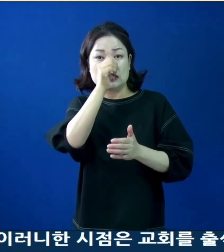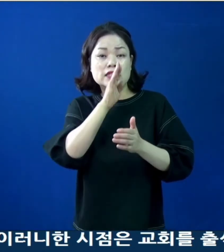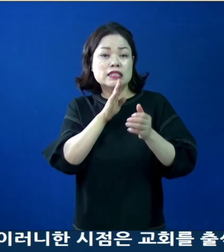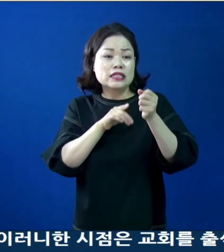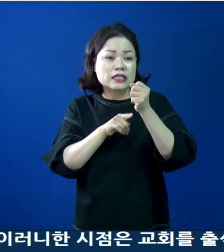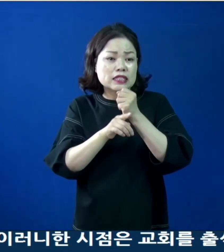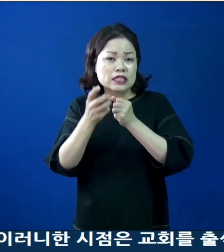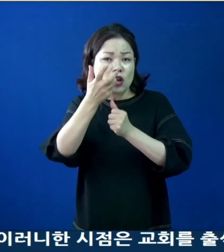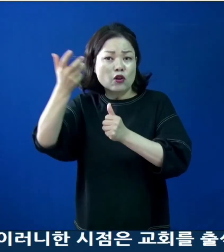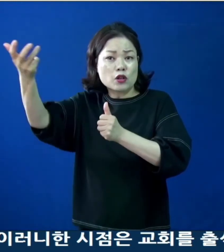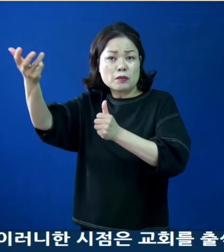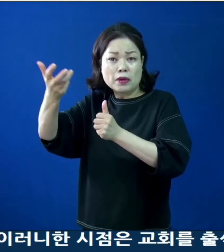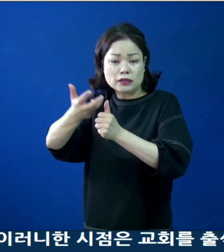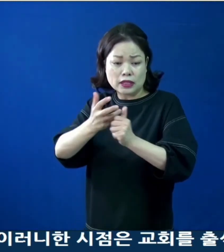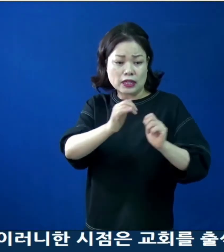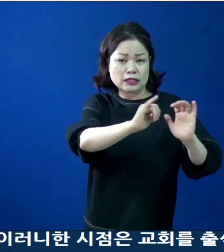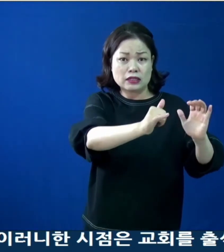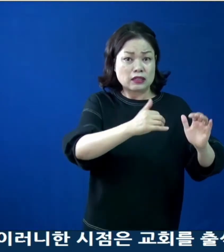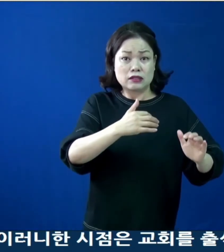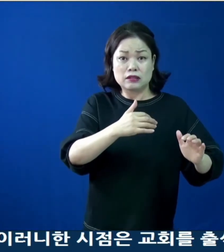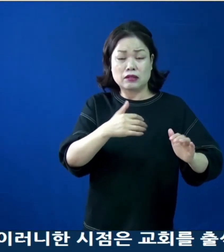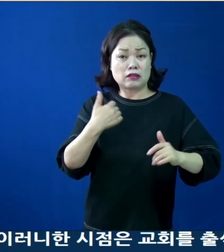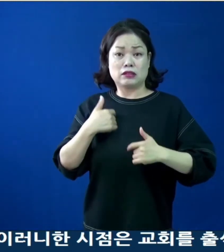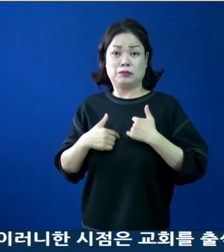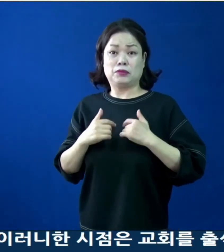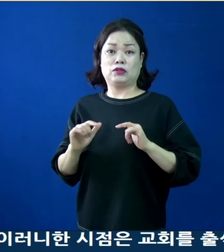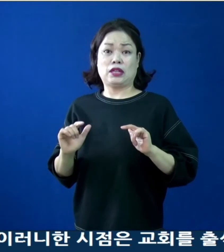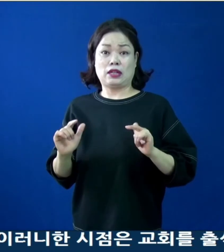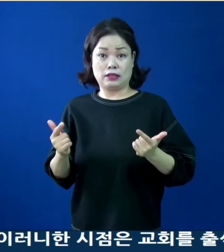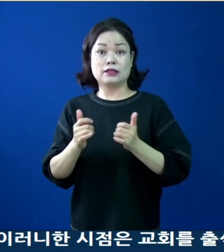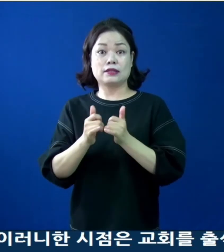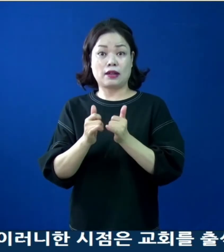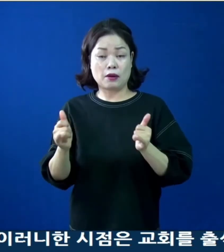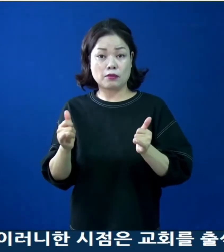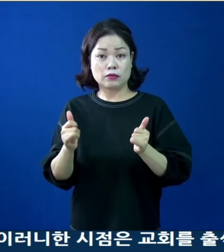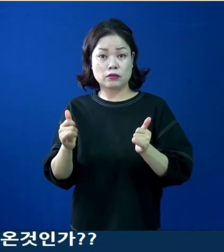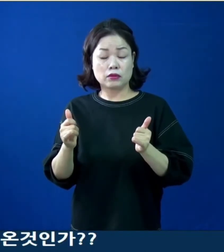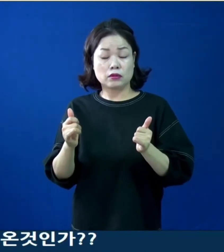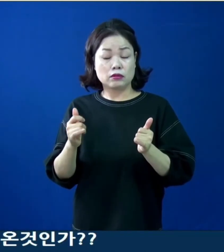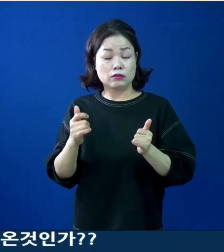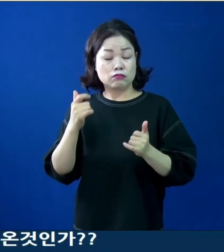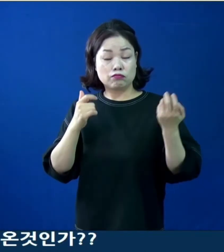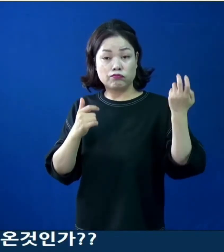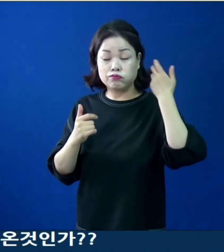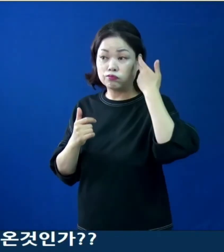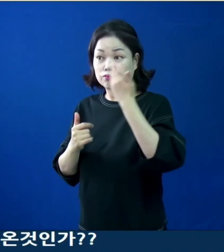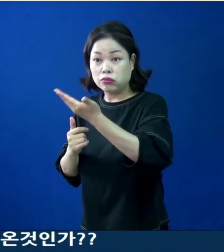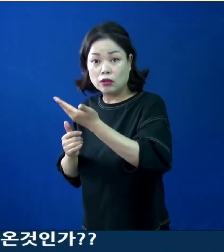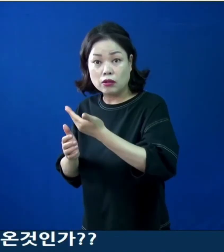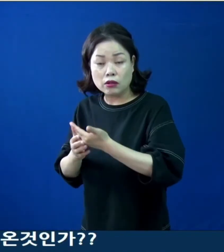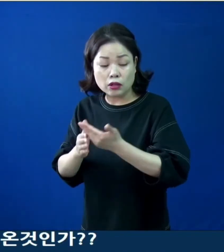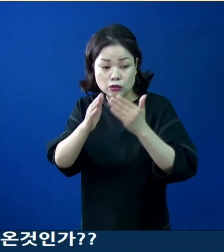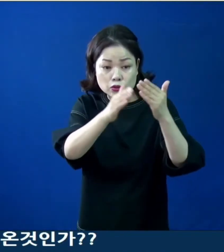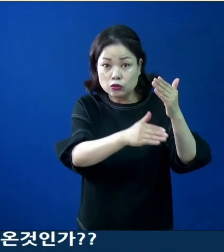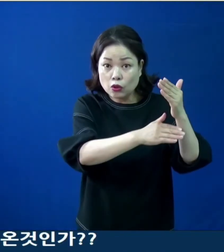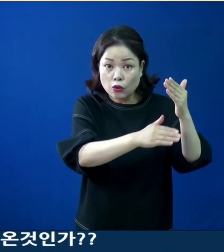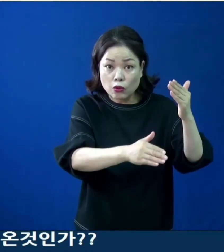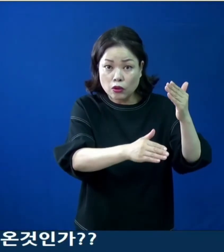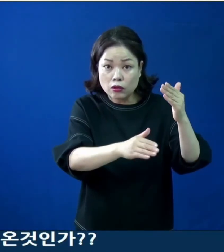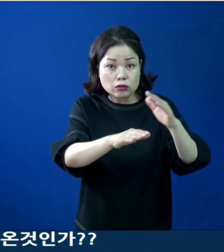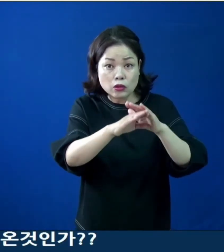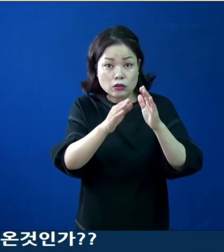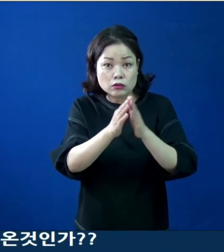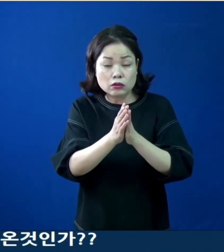영을 받아서 세상이 기쁘지 않은 사람이라는 것이죠. 그럼 이런 반문을 하실 수도 있습니다. 성도는 전혀